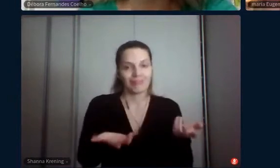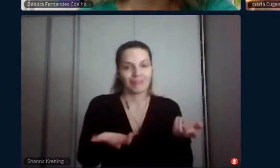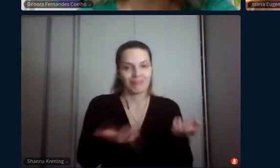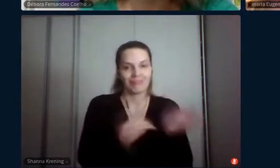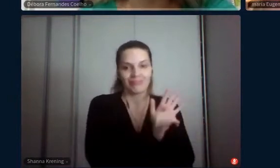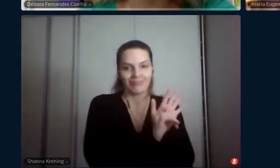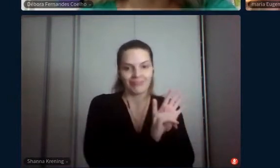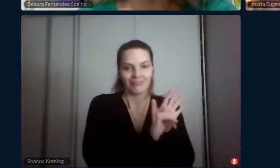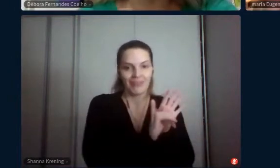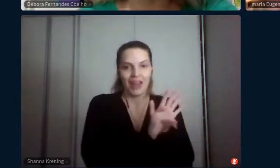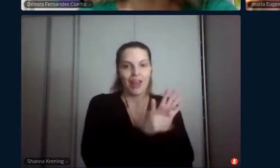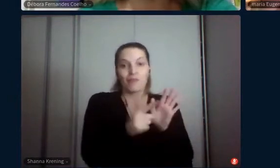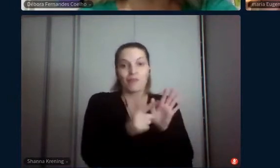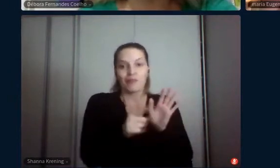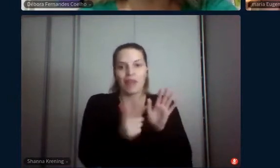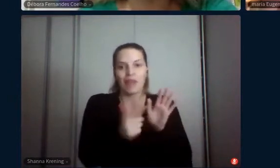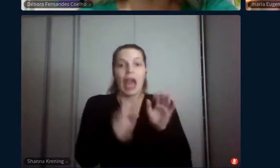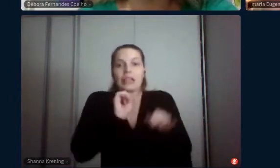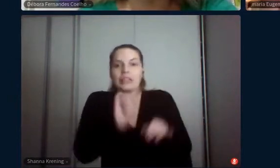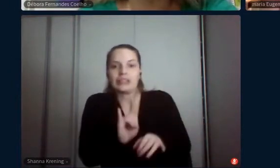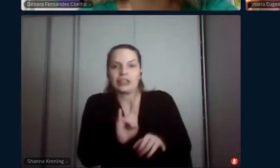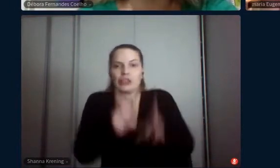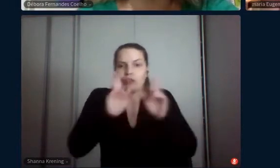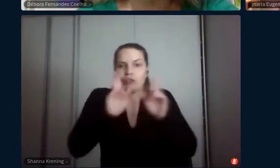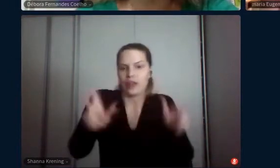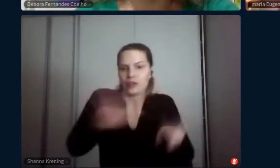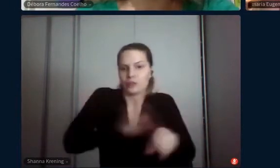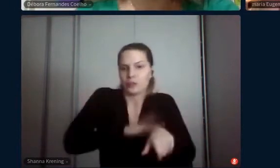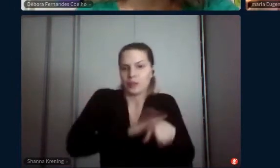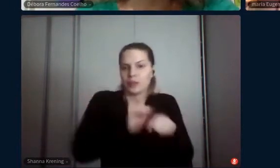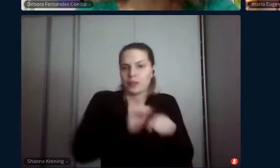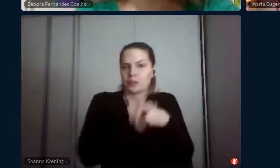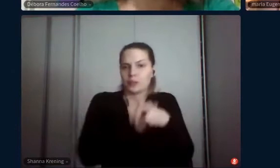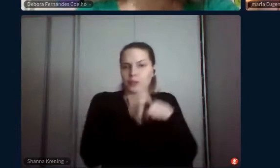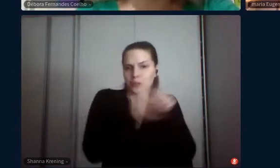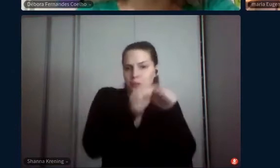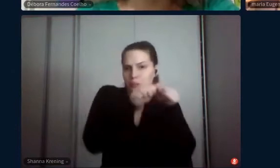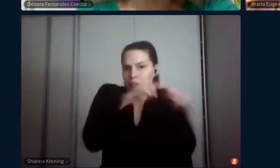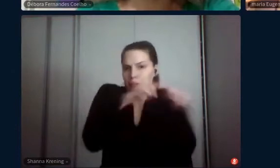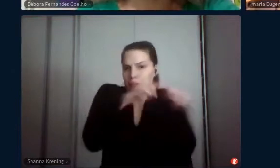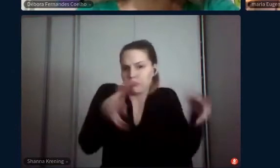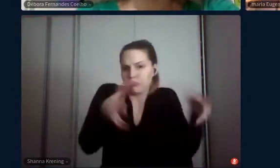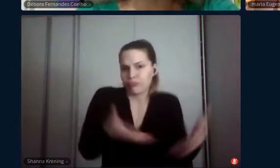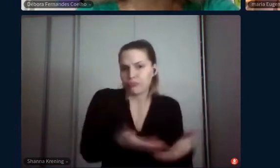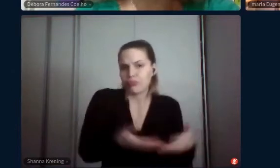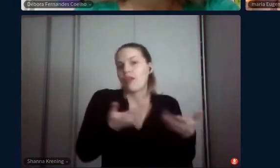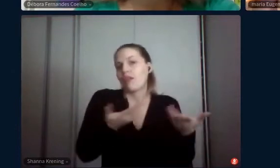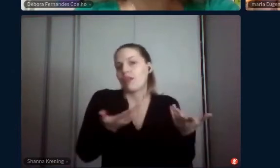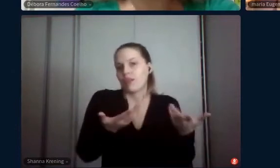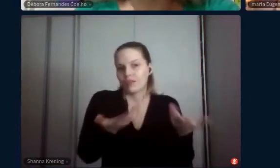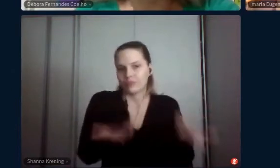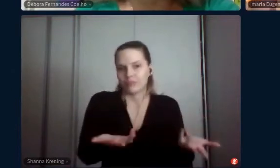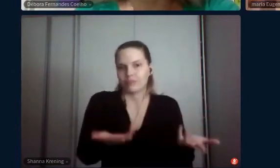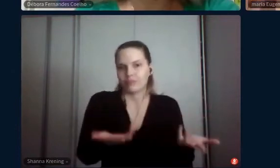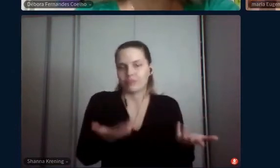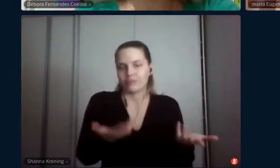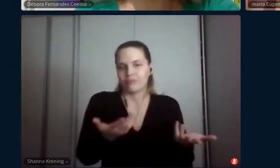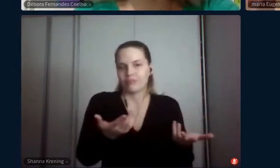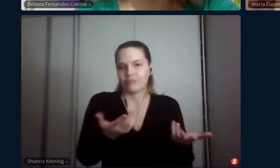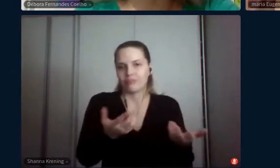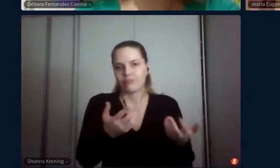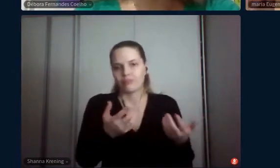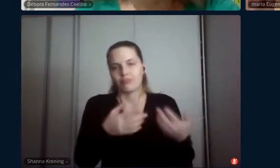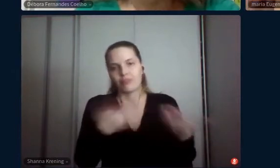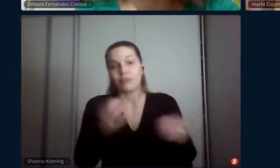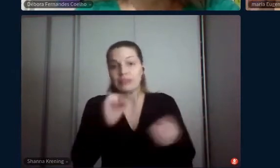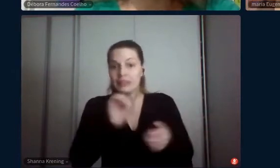pandemia, poderia entrar. Existe uma lei maior, que é o decreto, que legisla sobre isso. Ou seja, se tu mudar o decreto, aí é que tu